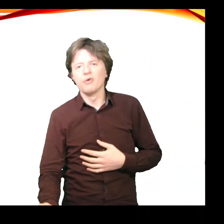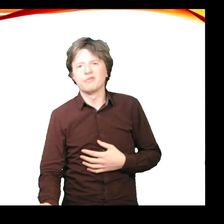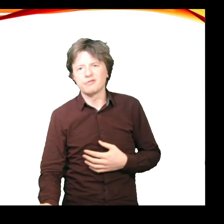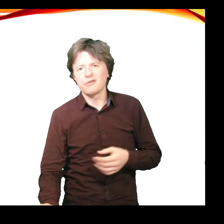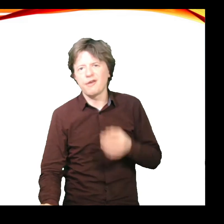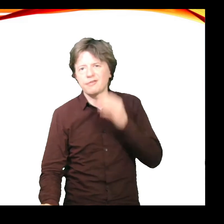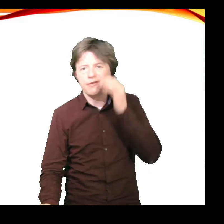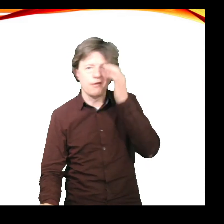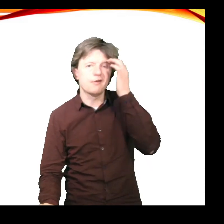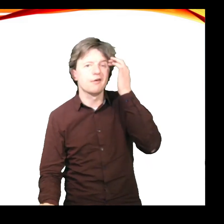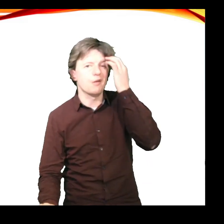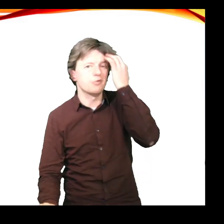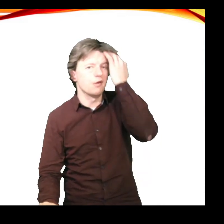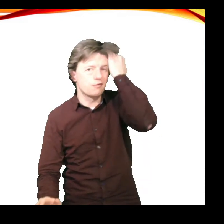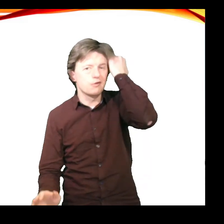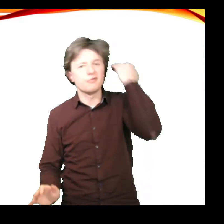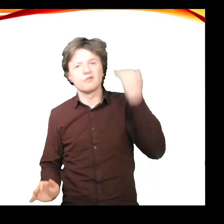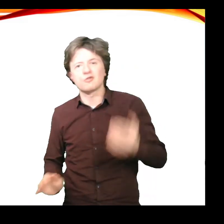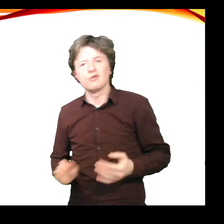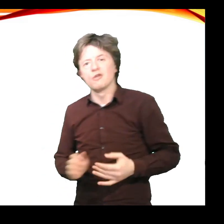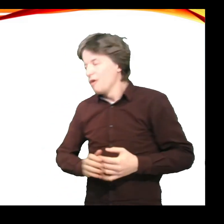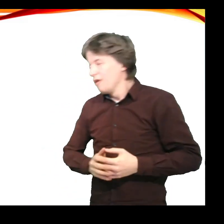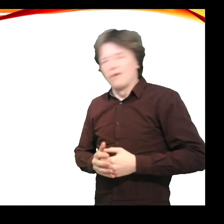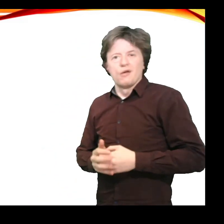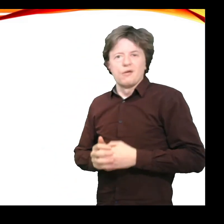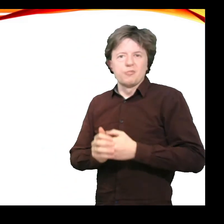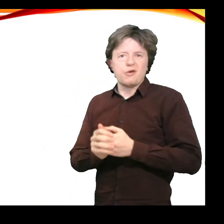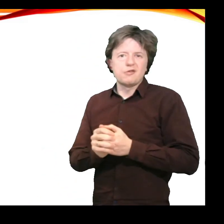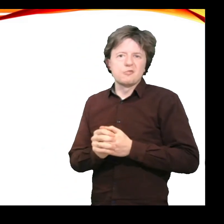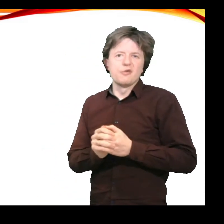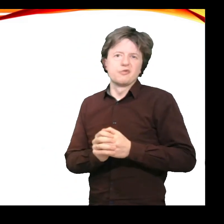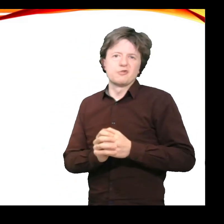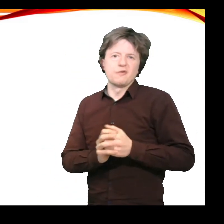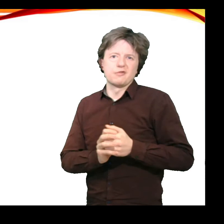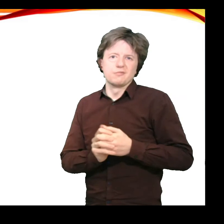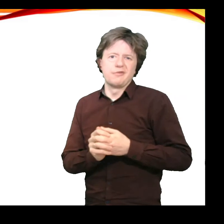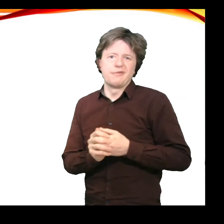dat deed echt geen enkele rabbi. En ik weet niet of Enzo Knol bereid is om jouw voeten te wassen.